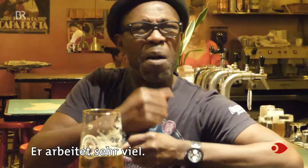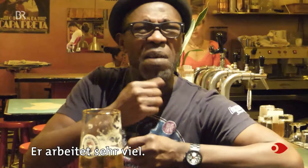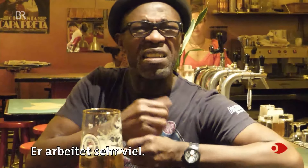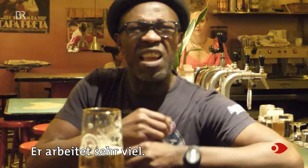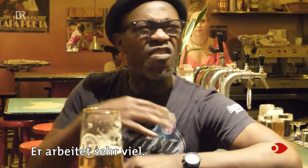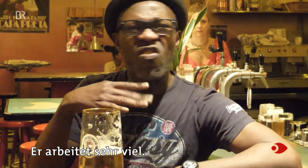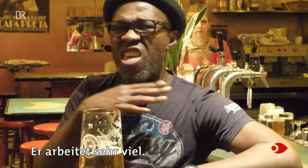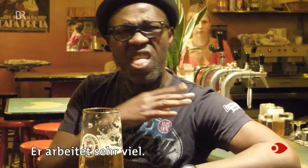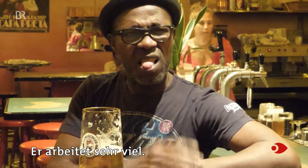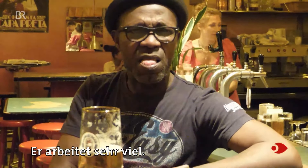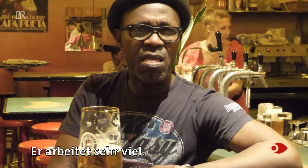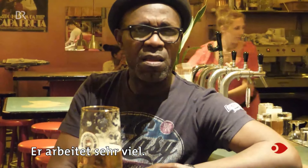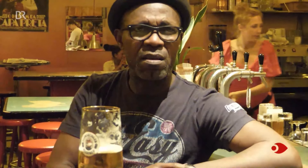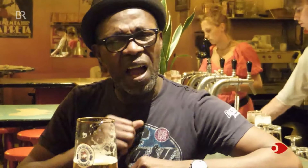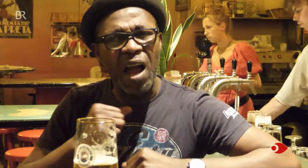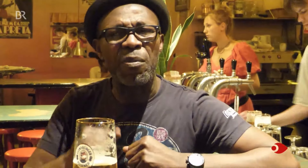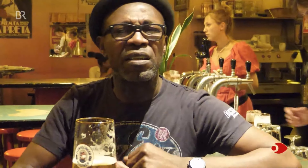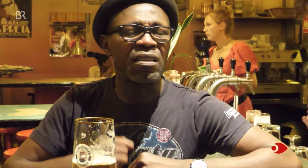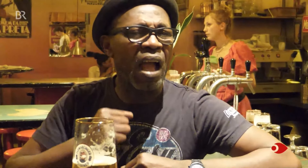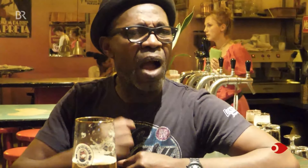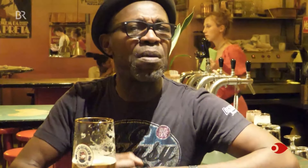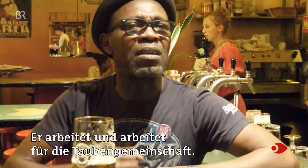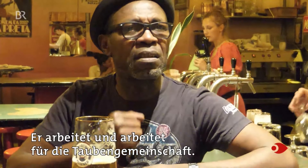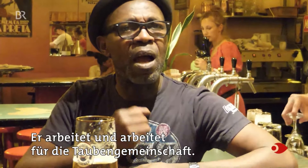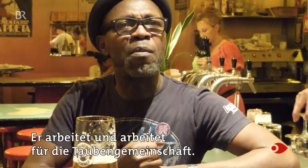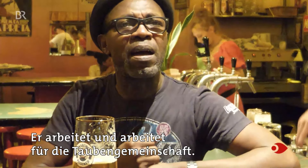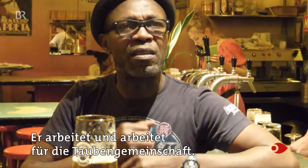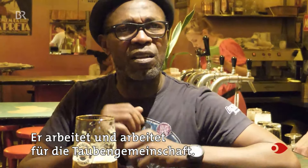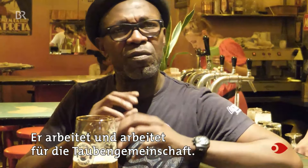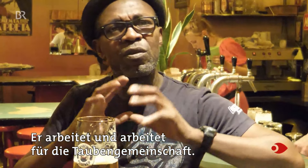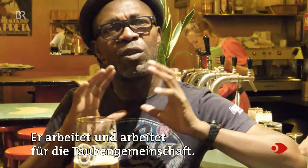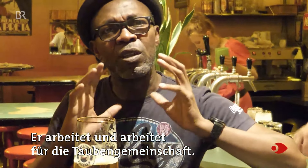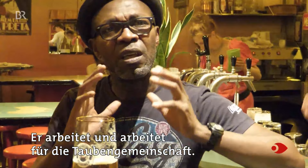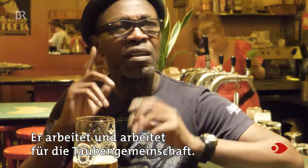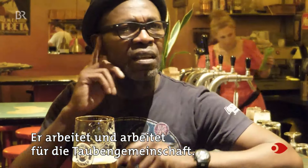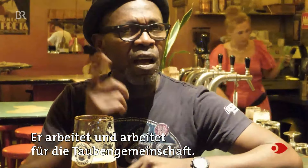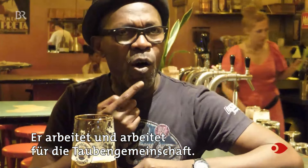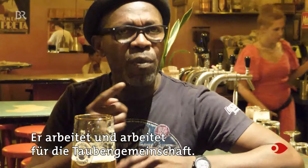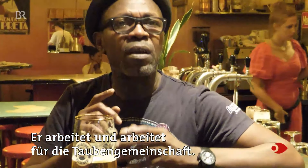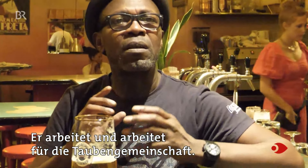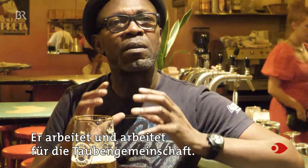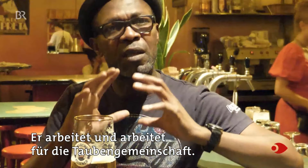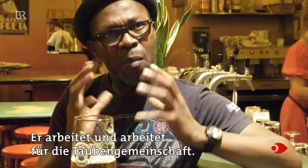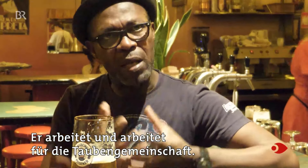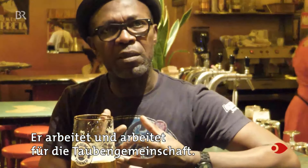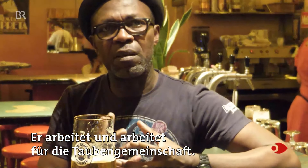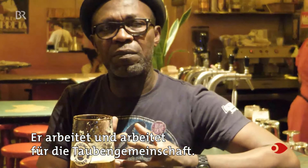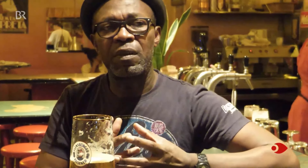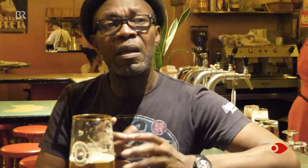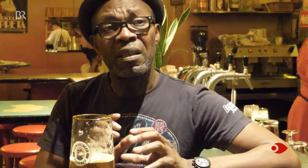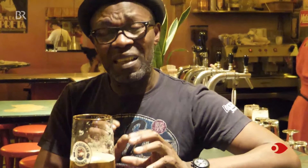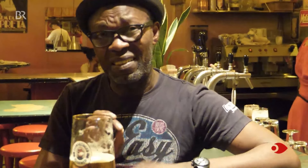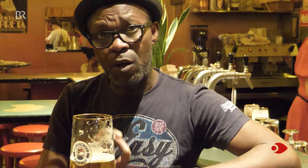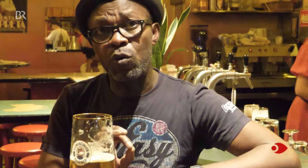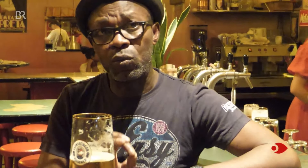Er arbeitet sehr viel. Er arbeitet und arbeitet für die Taubengemeinschaft.